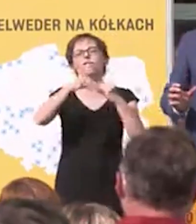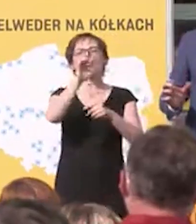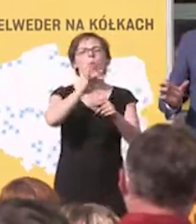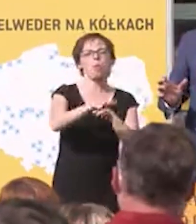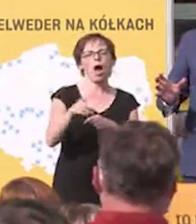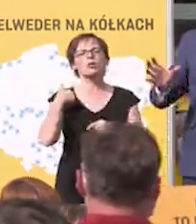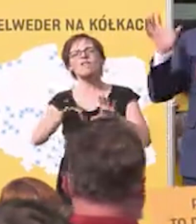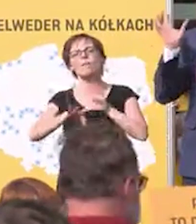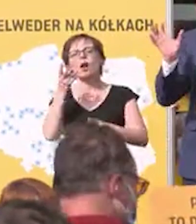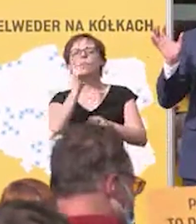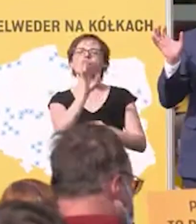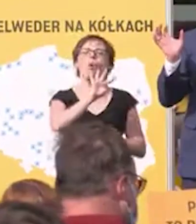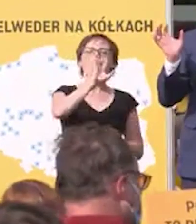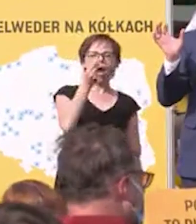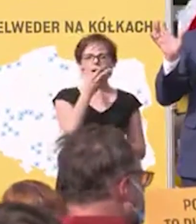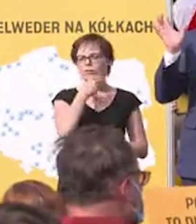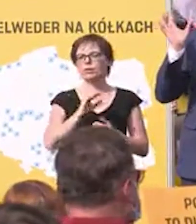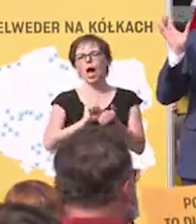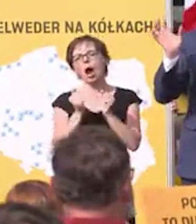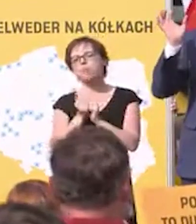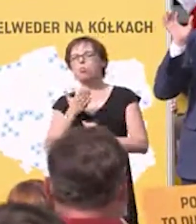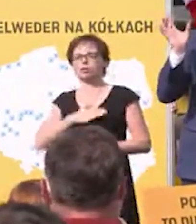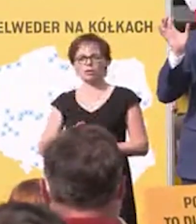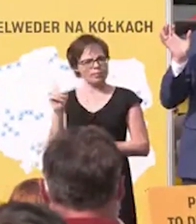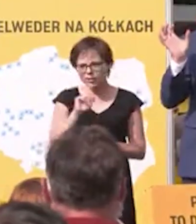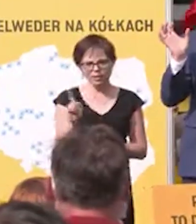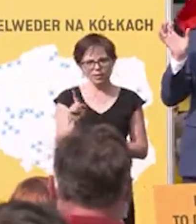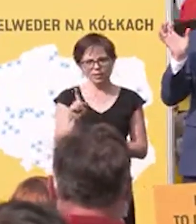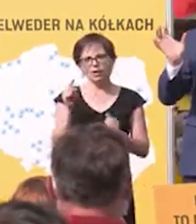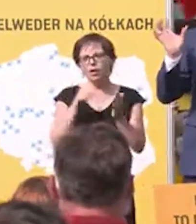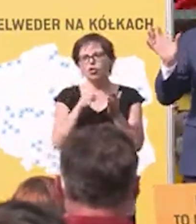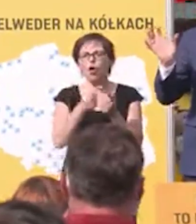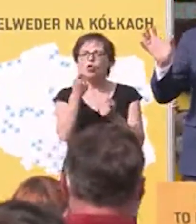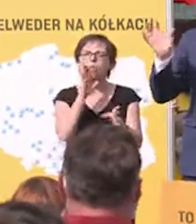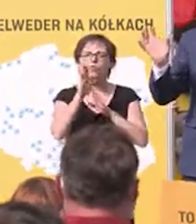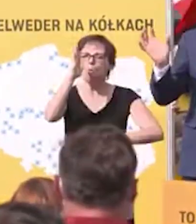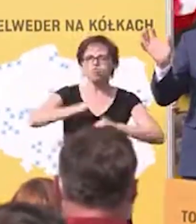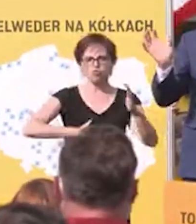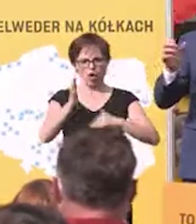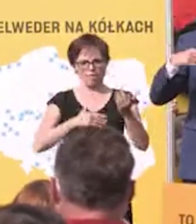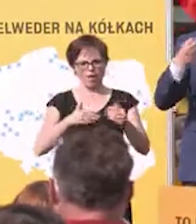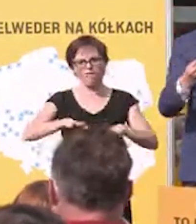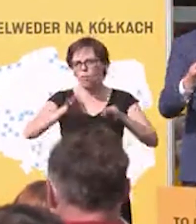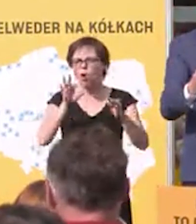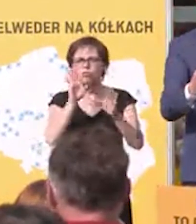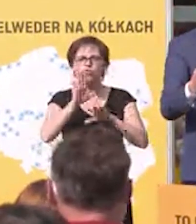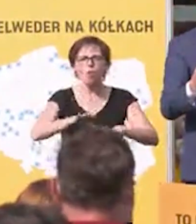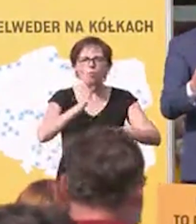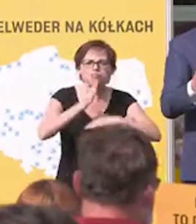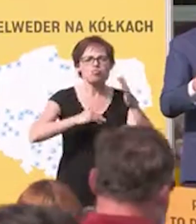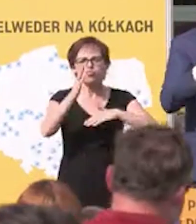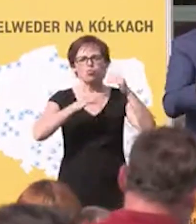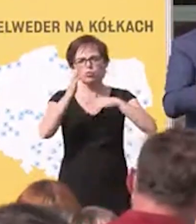albo ładniejszego. To budowa, dołożenie jeszcze jednej cegły do gmachu, który dzięki tej cegle będzie bardziej